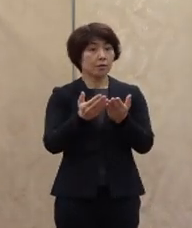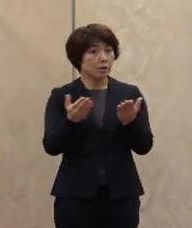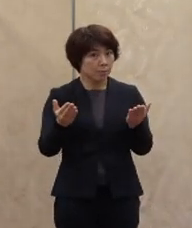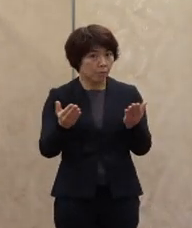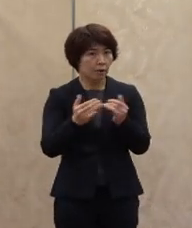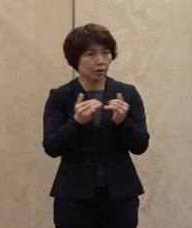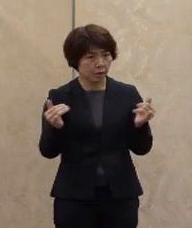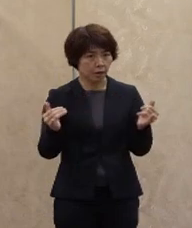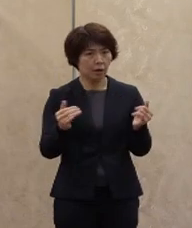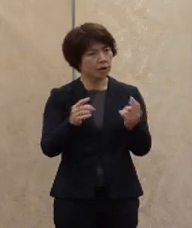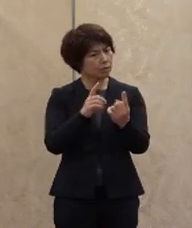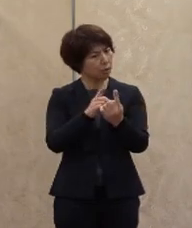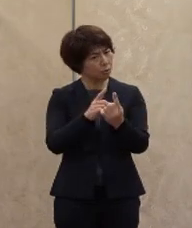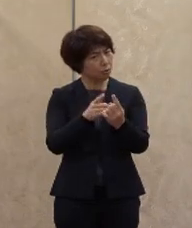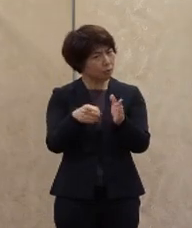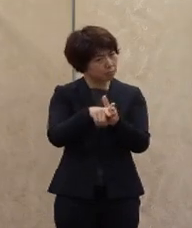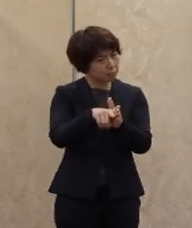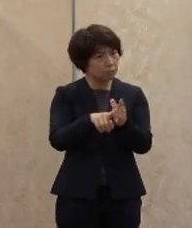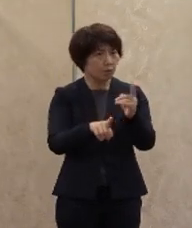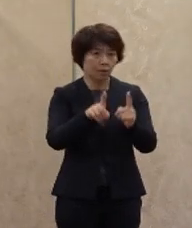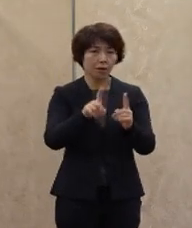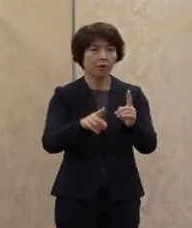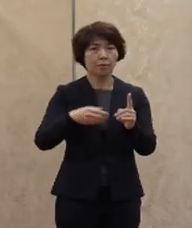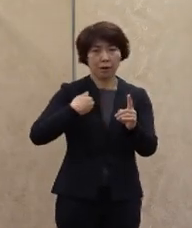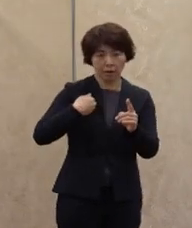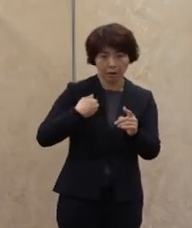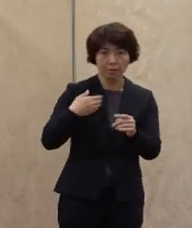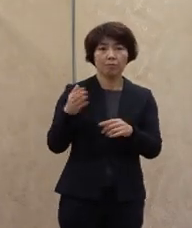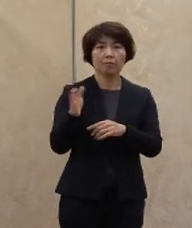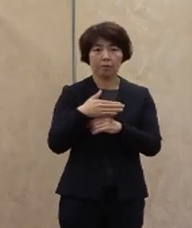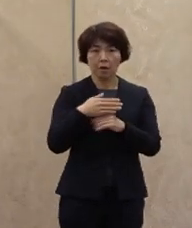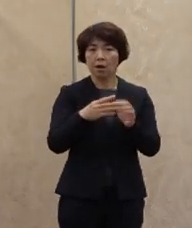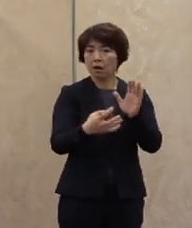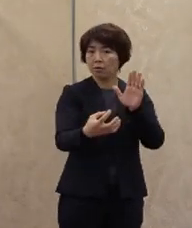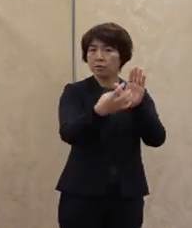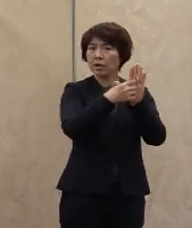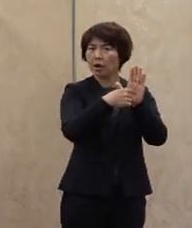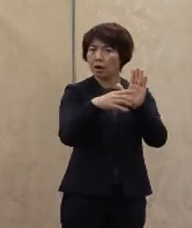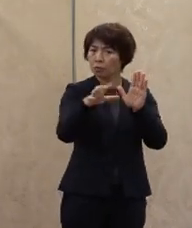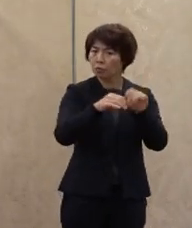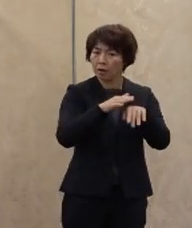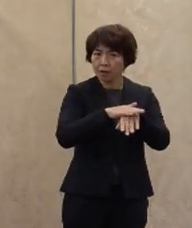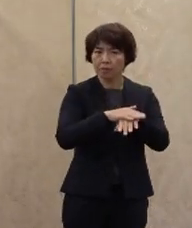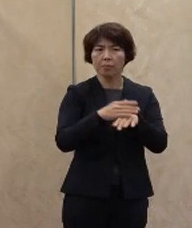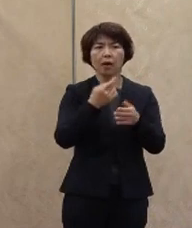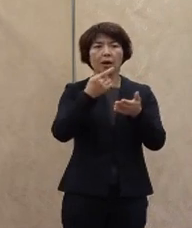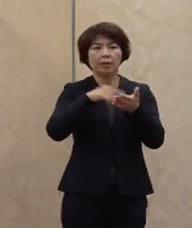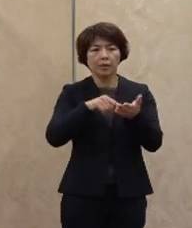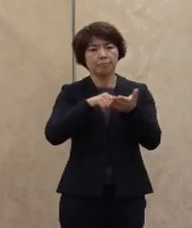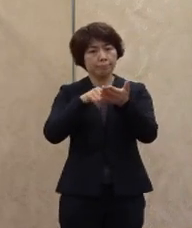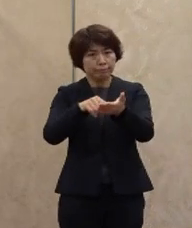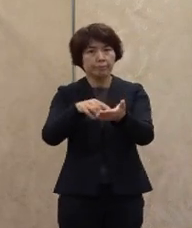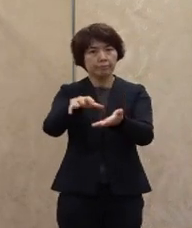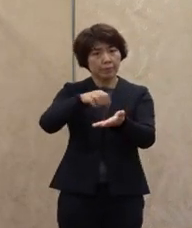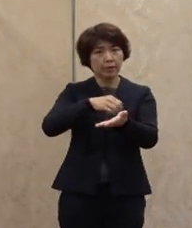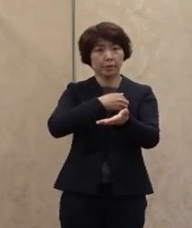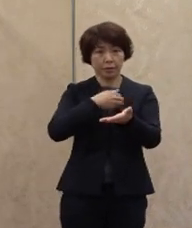さん、どういう場合にこれ当たるのということについて、あるいは宣言ステッカーの取り方、非常に簡単に宣言ステッカー